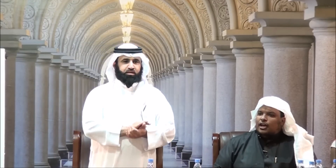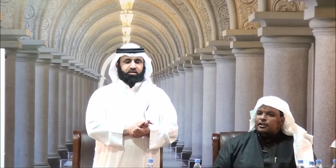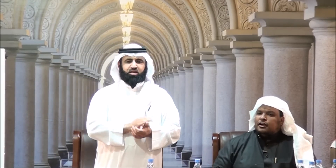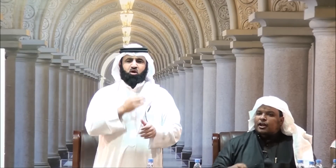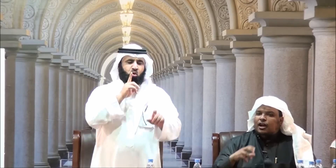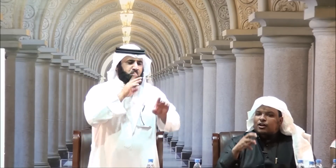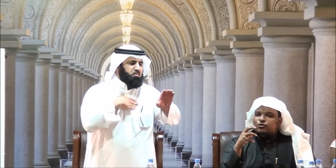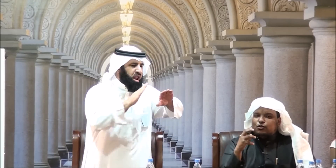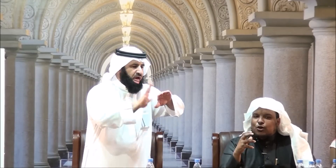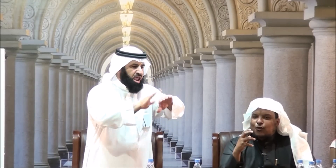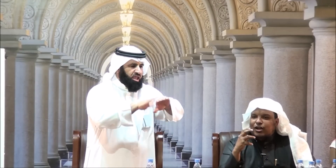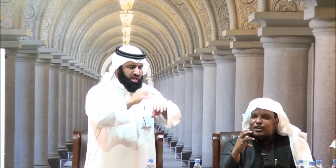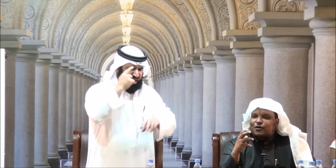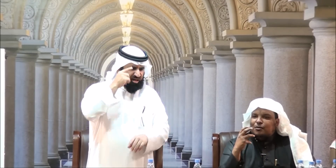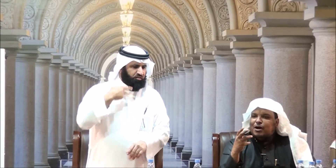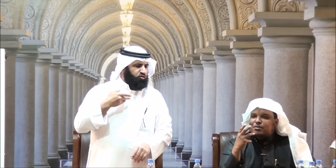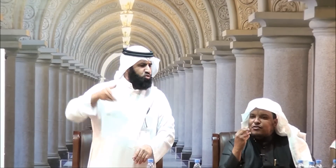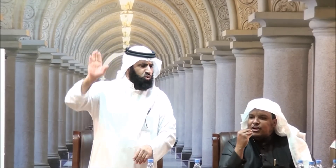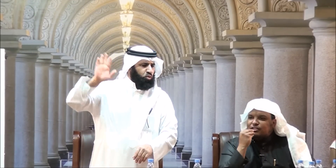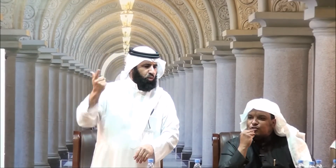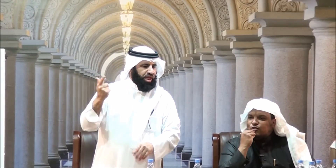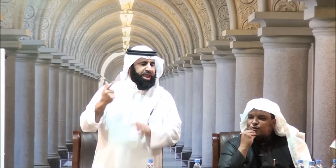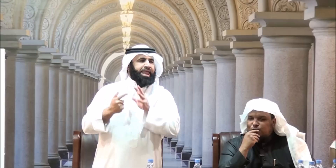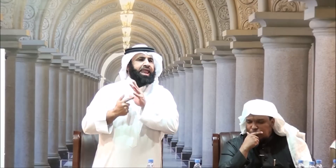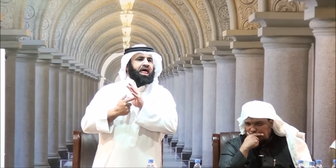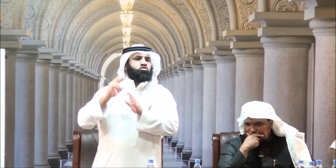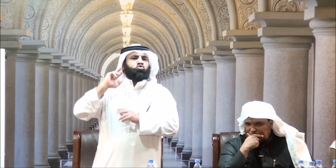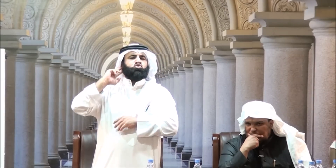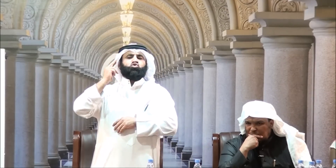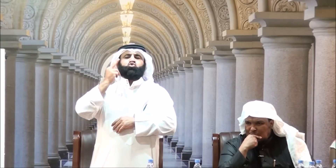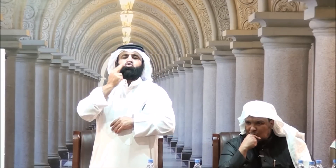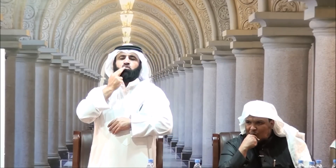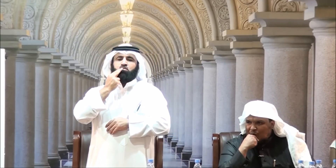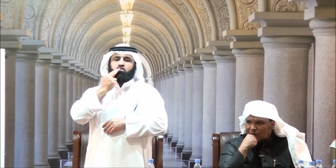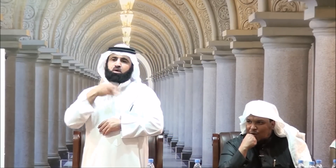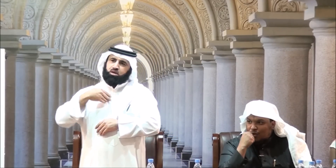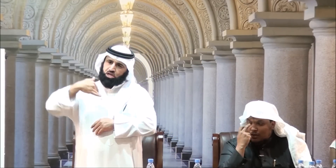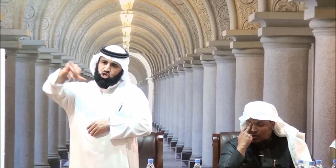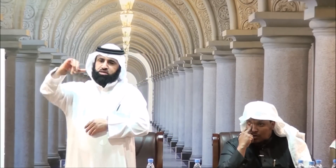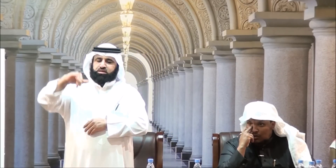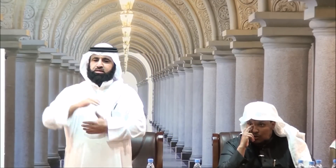وقلت لها اني رايح ازور اخواننا واحبابنا في نادي الصم والبكم،